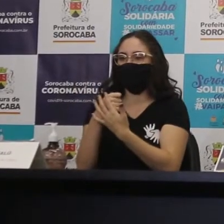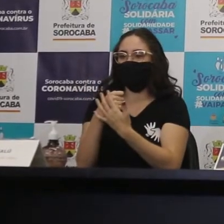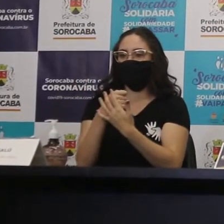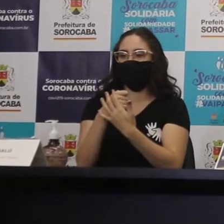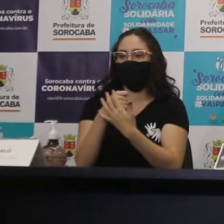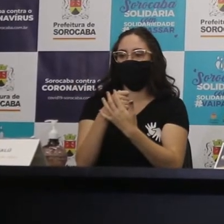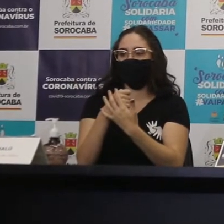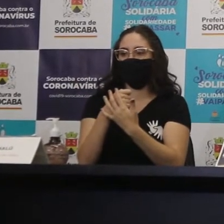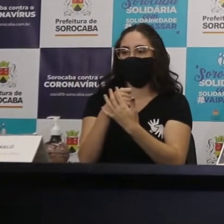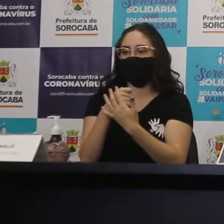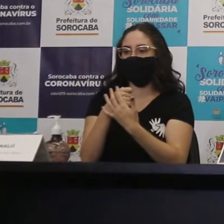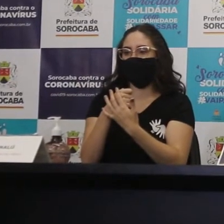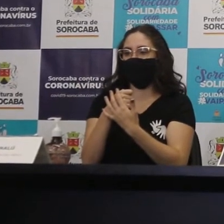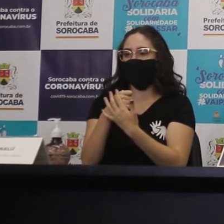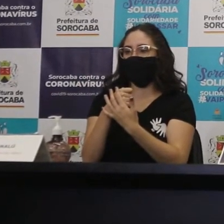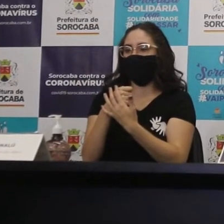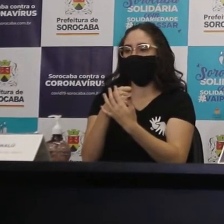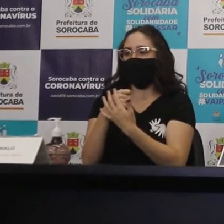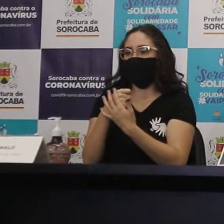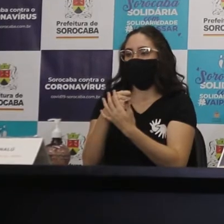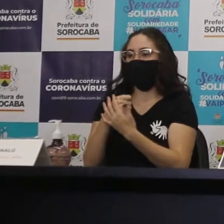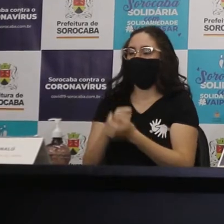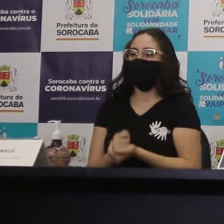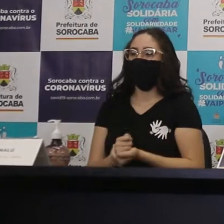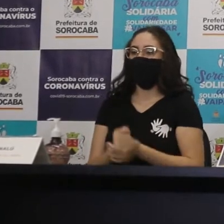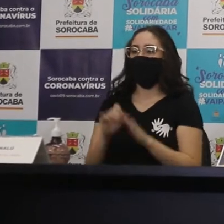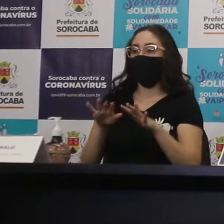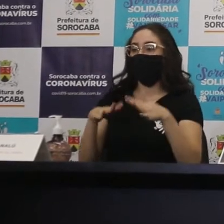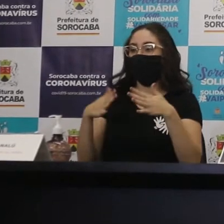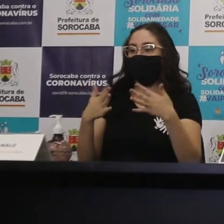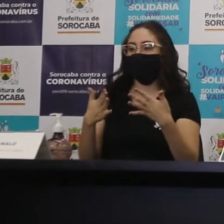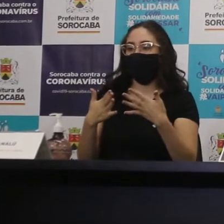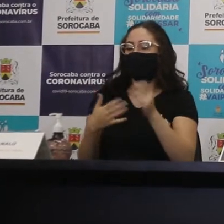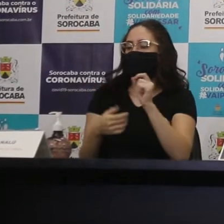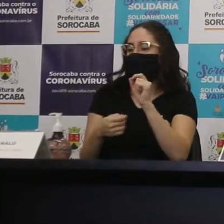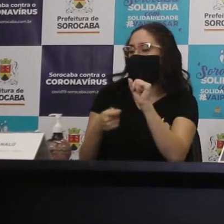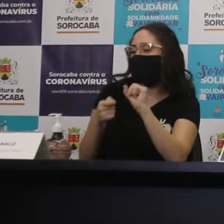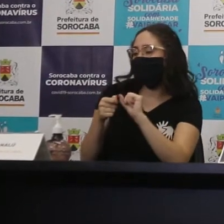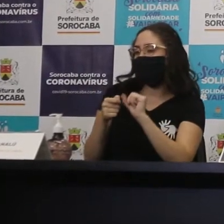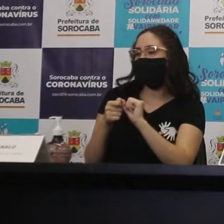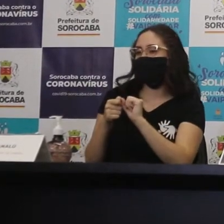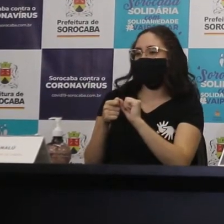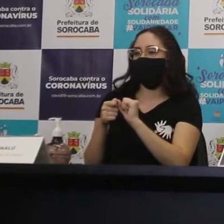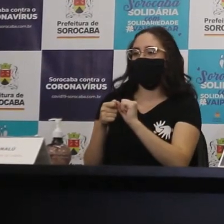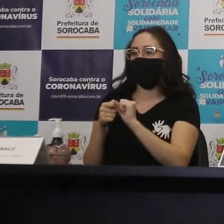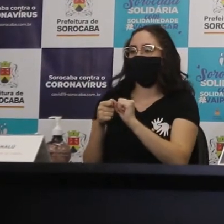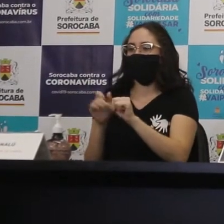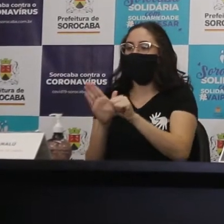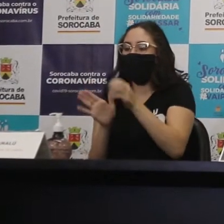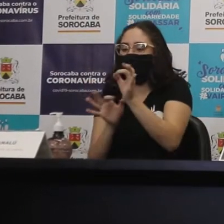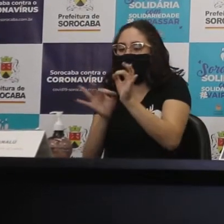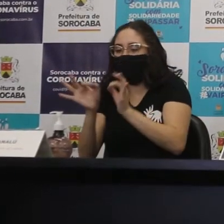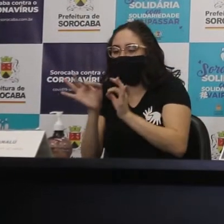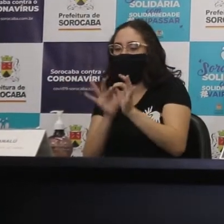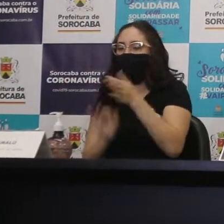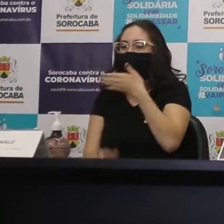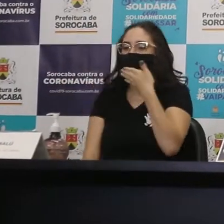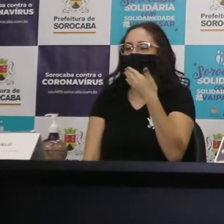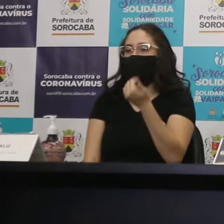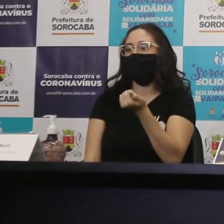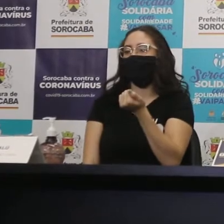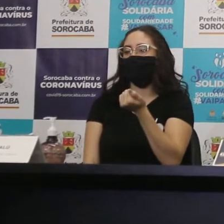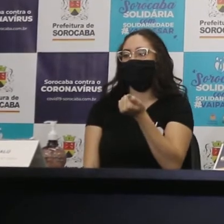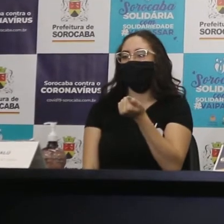risco. Tá certo? Bom, eu quero combater a imprevisibilidade dele. O que eu faço? Me preparo melhor.